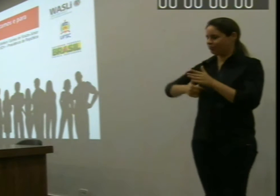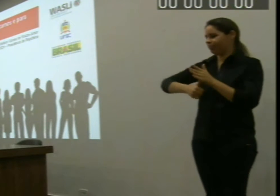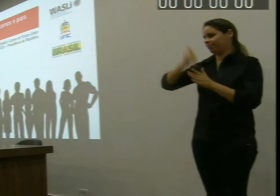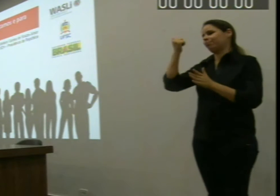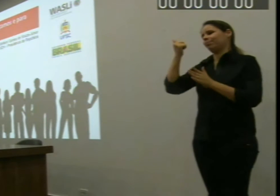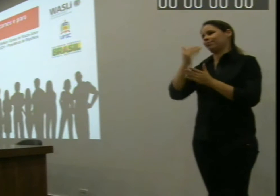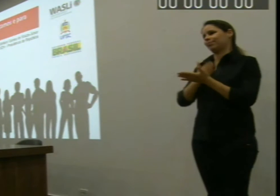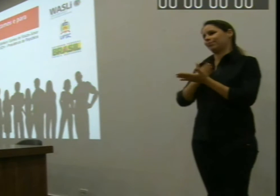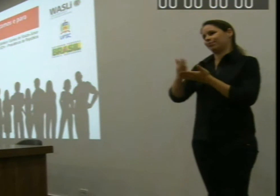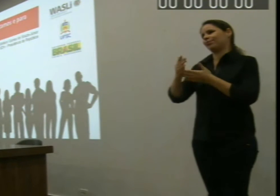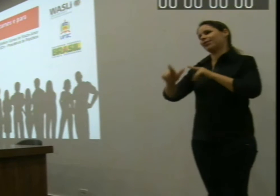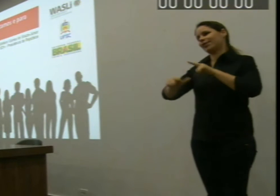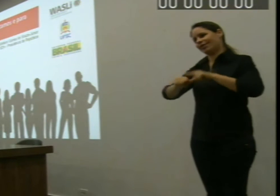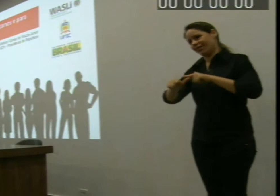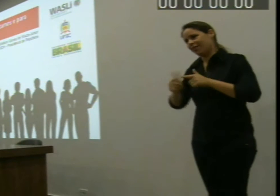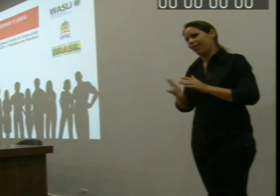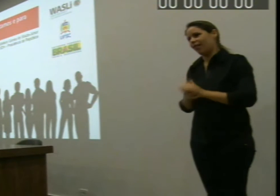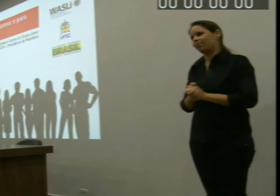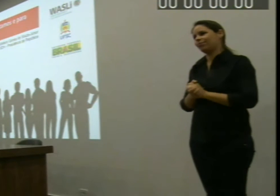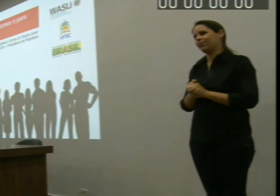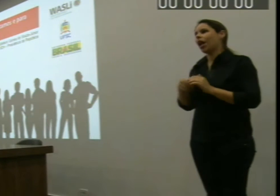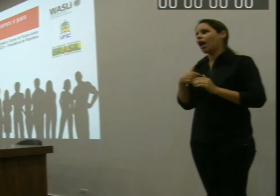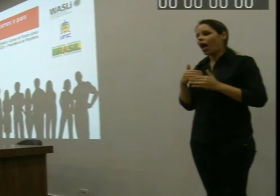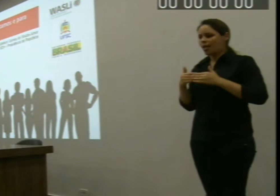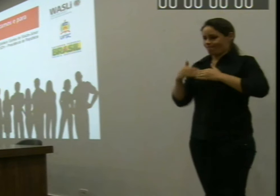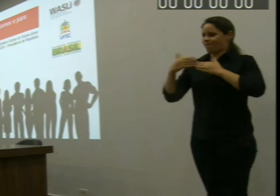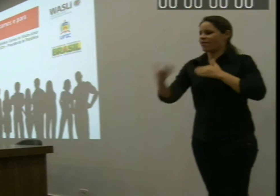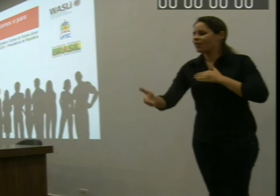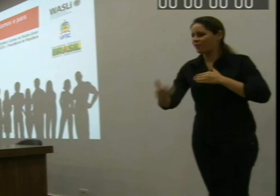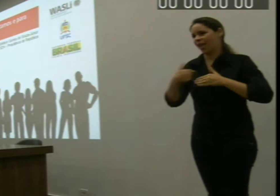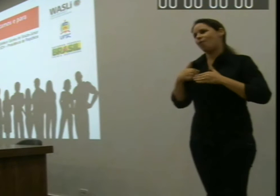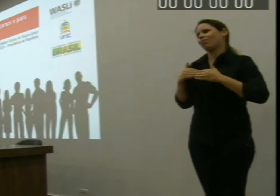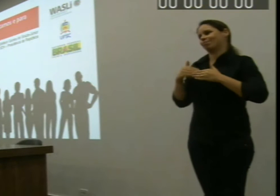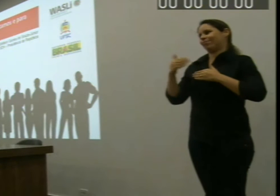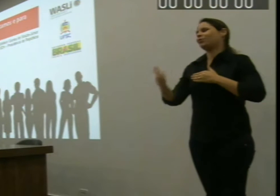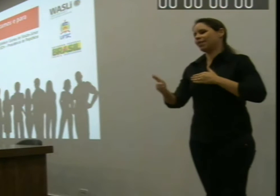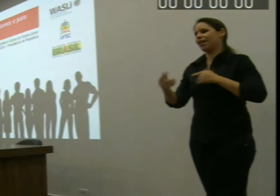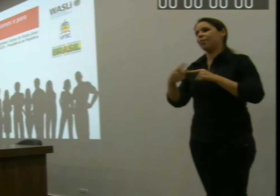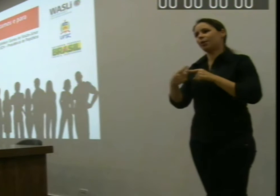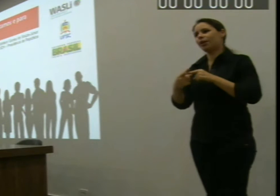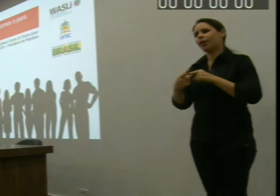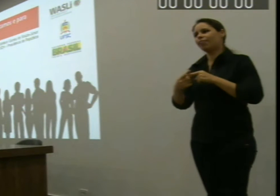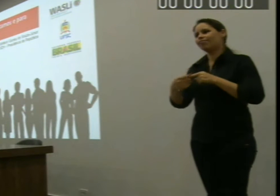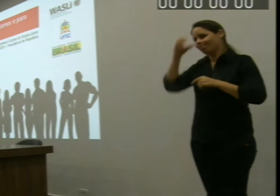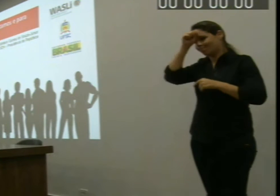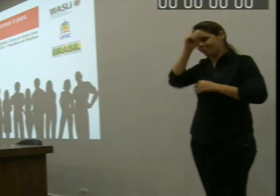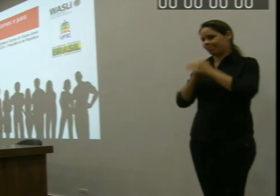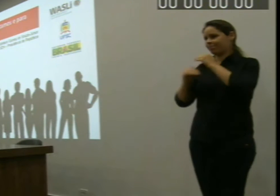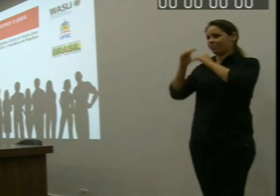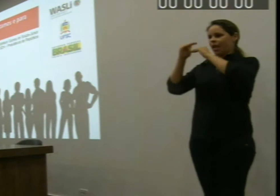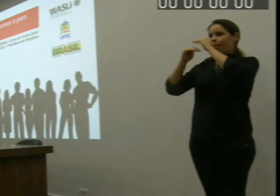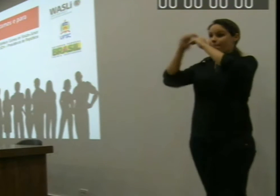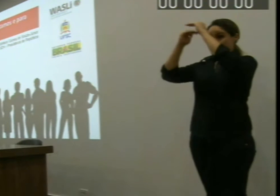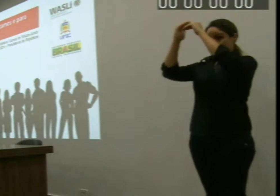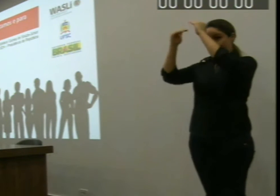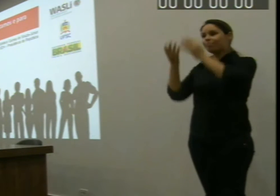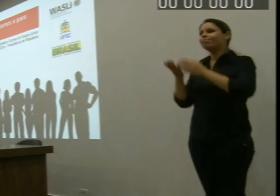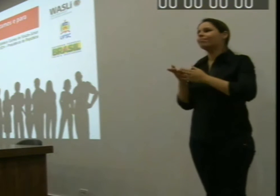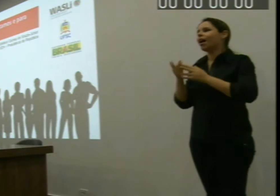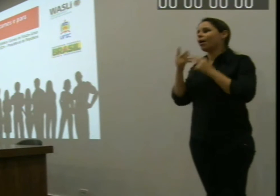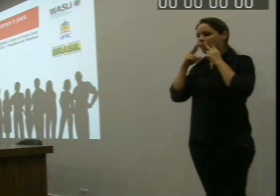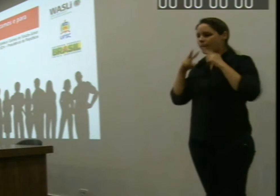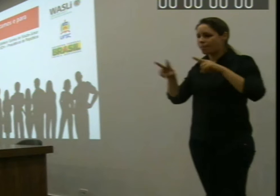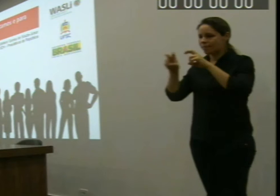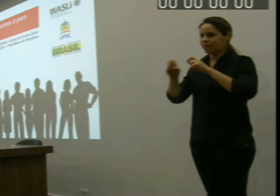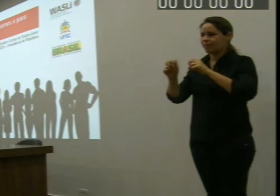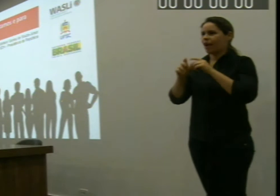acredito que isso foi um pontapé pra minha carreira porque aí lá eu eu pude aprender sobre educação de estudos eu pude ver que a língua de sinais ela